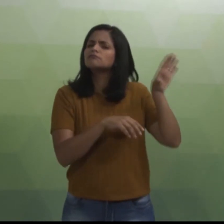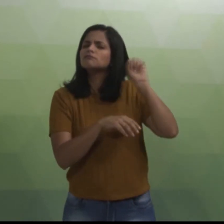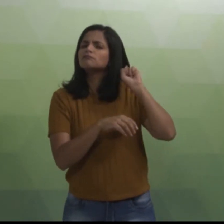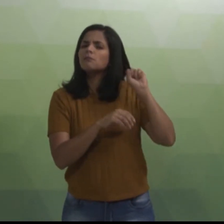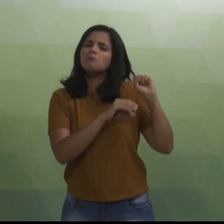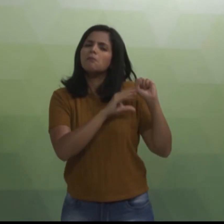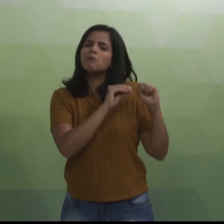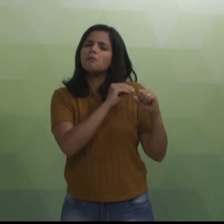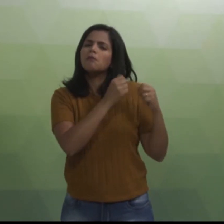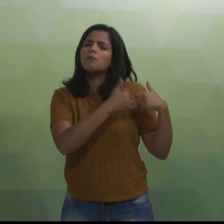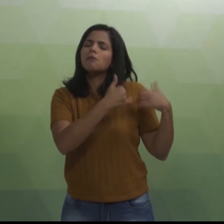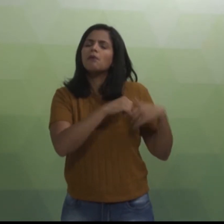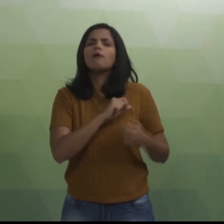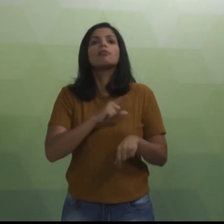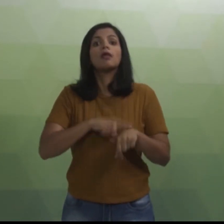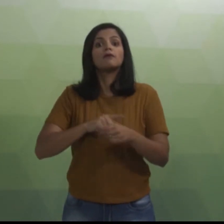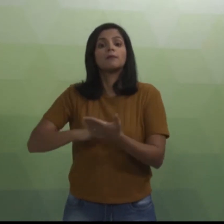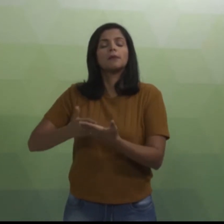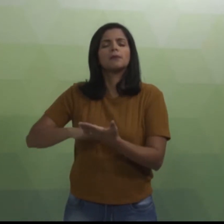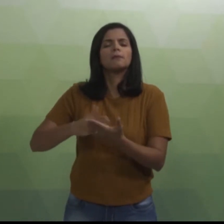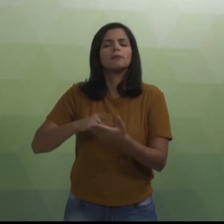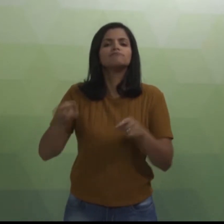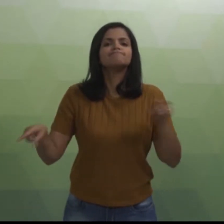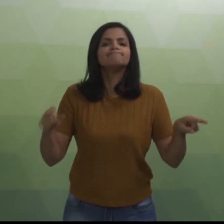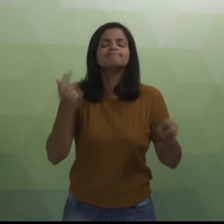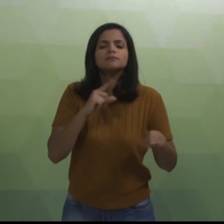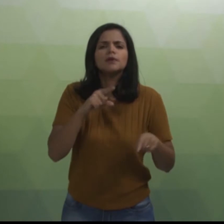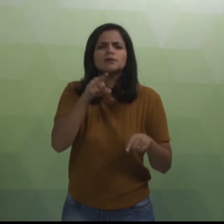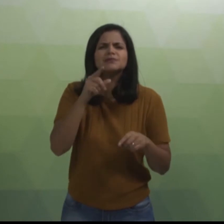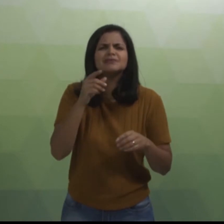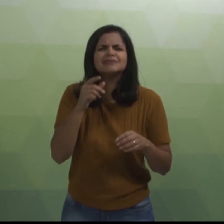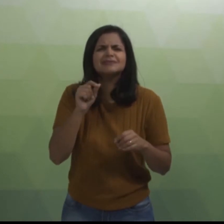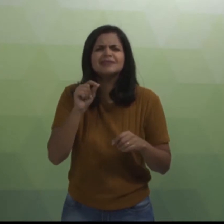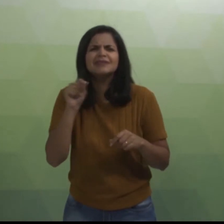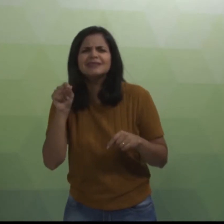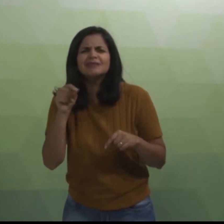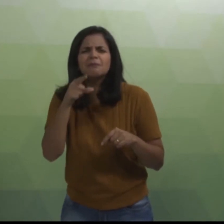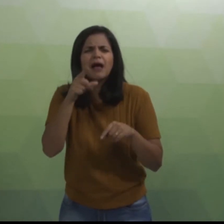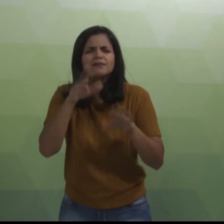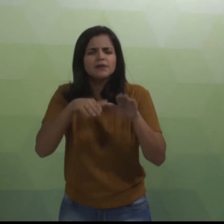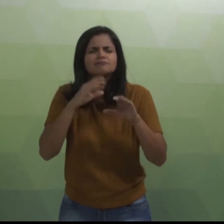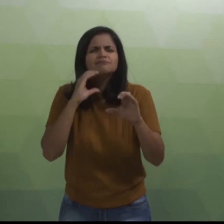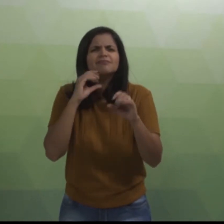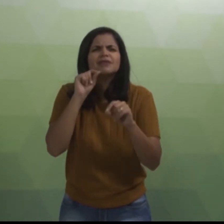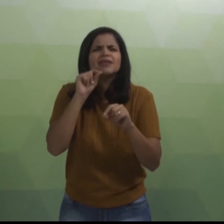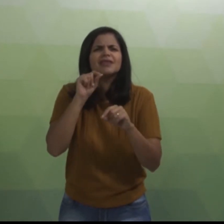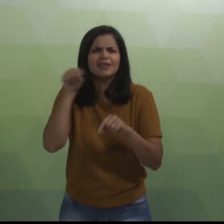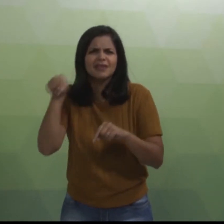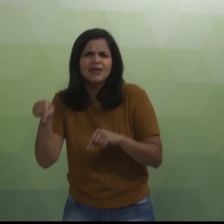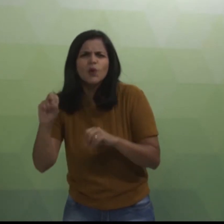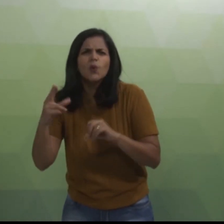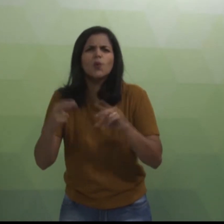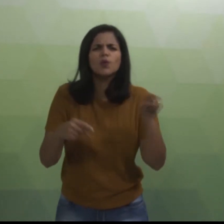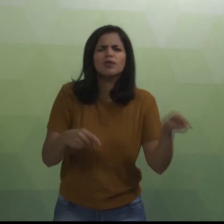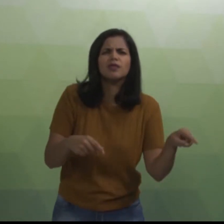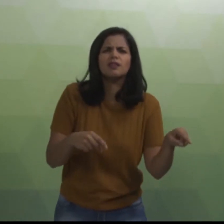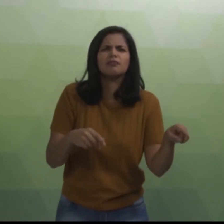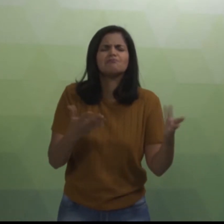não marcação dessas pessoas. Então, às vezes, o intérprete está ali, ele ouve algo e está sinalizando, mas ele